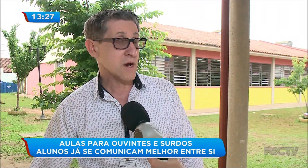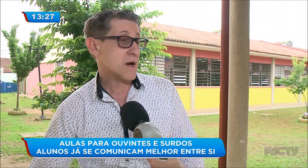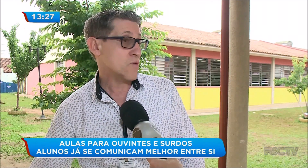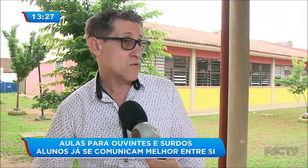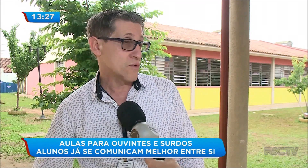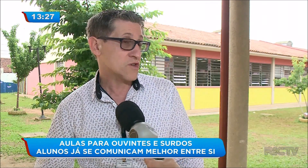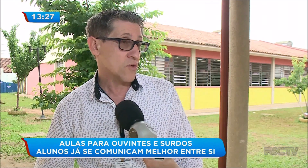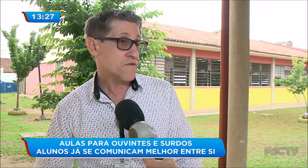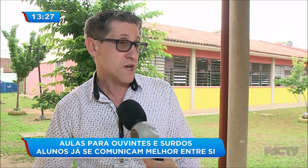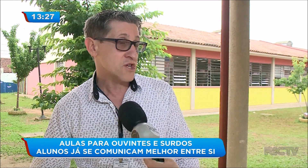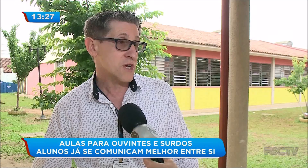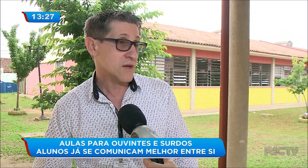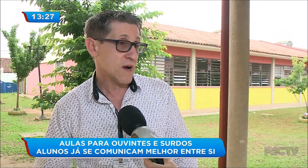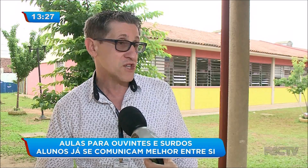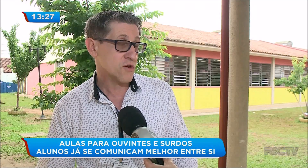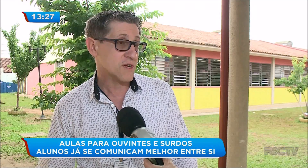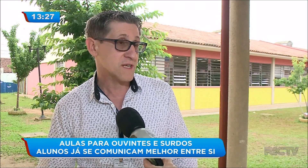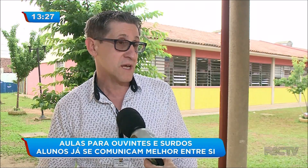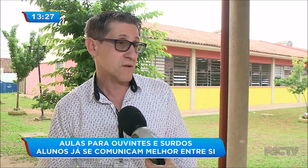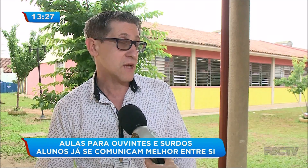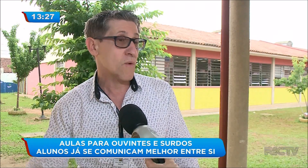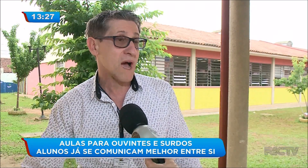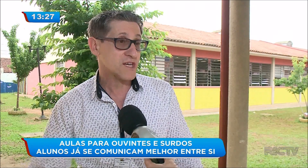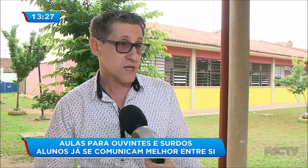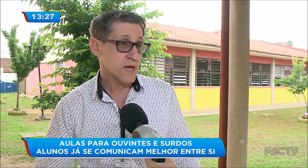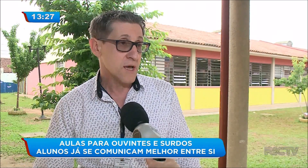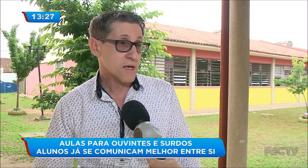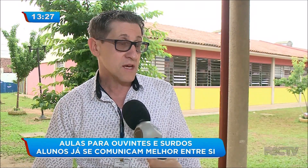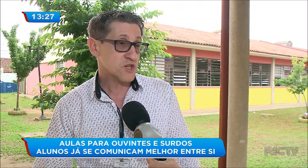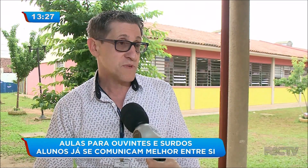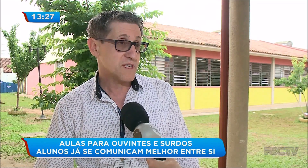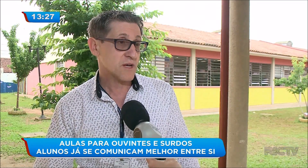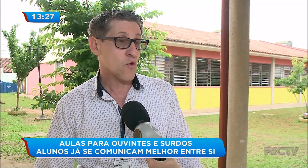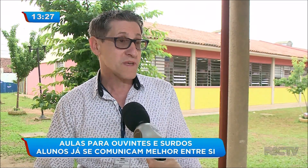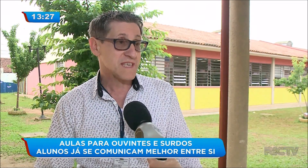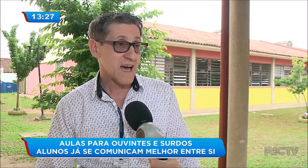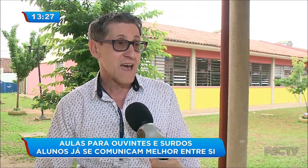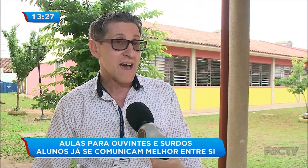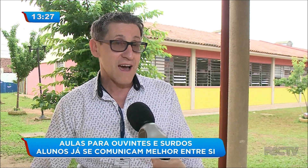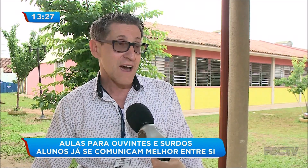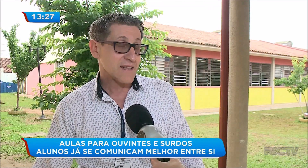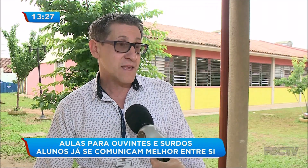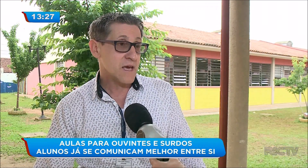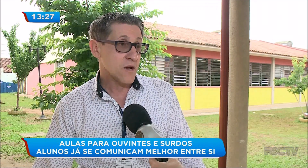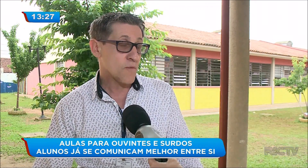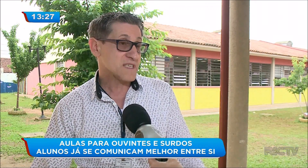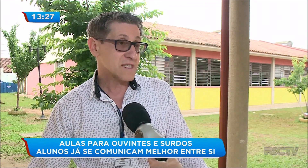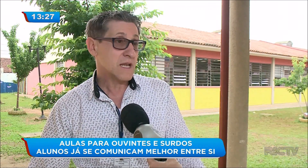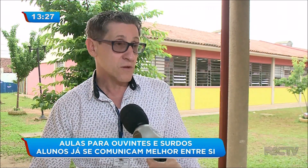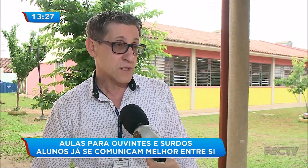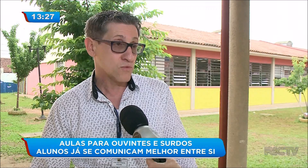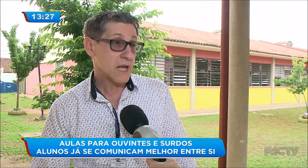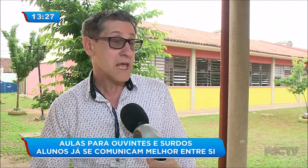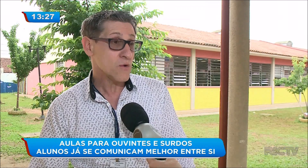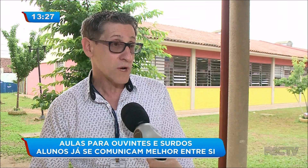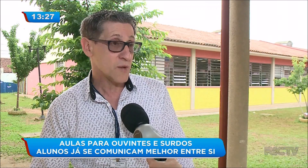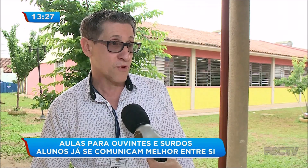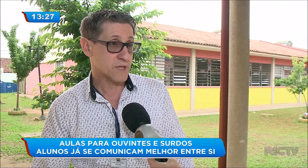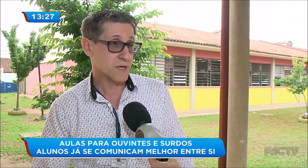o nosso ouvinte é a linguagem nossa, né. Então, a linguagem que a gente precisa começar a ter, começa a ser segunda língua que é importante,